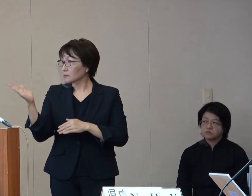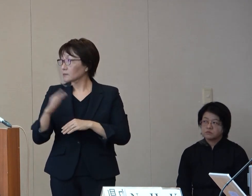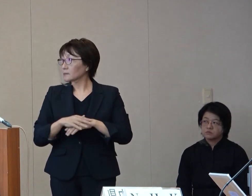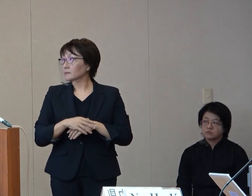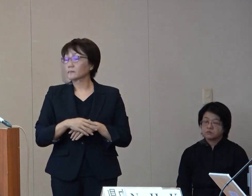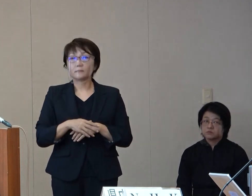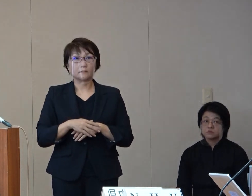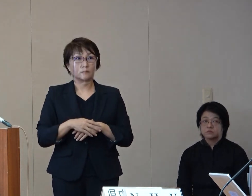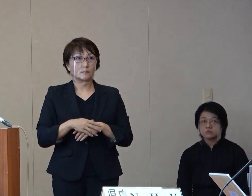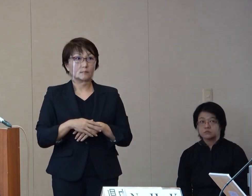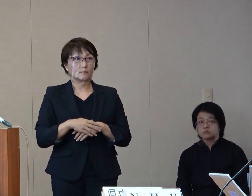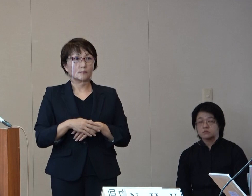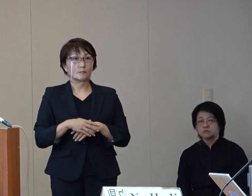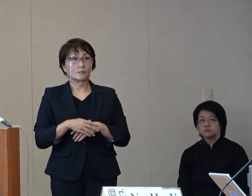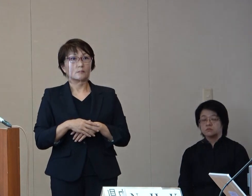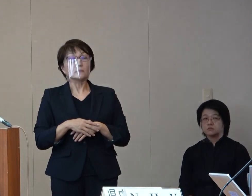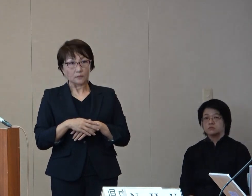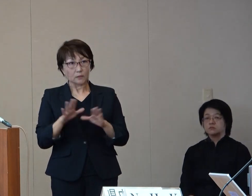ん